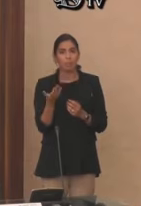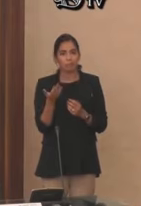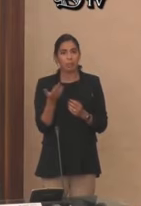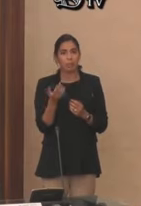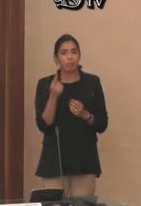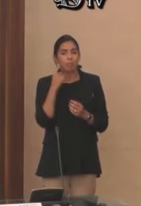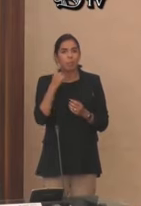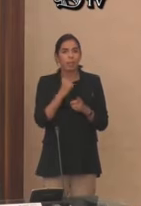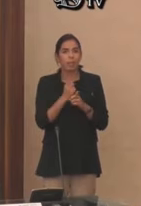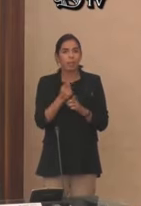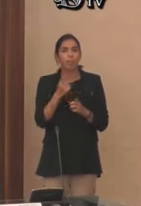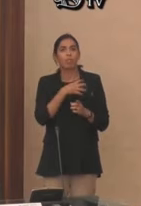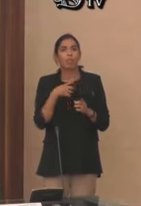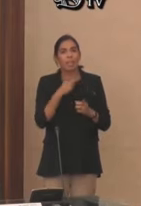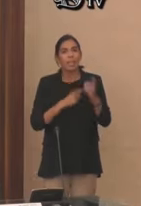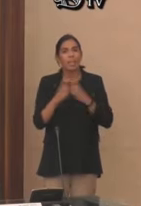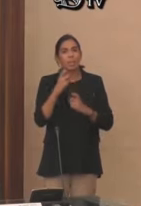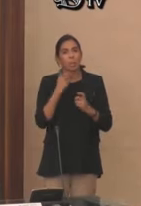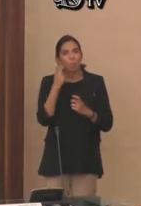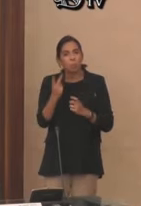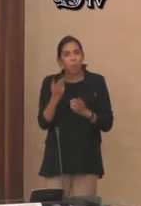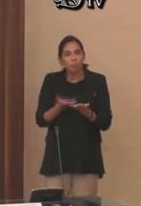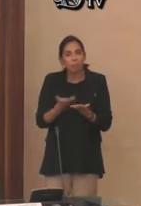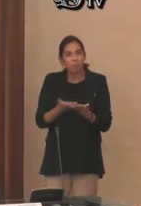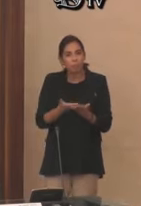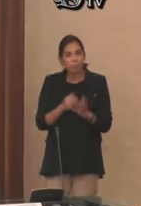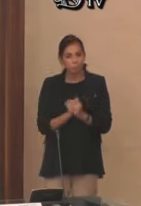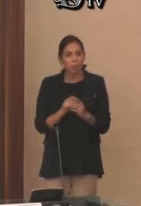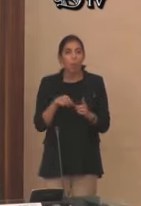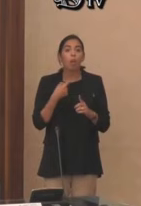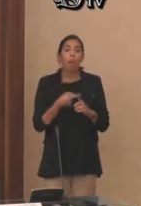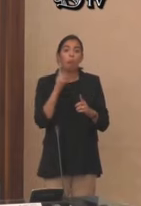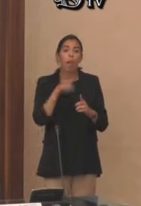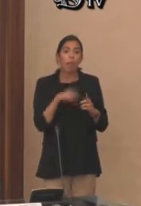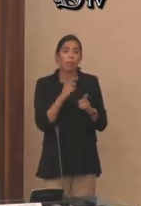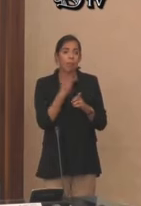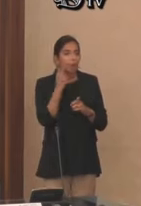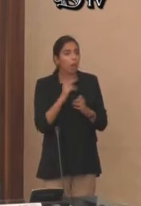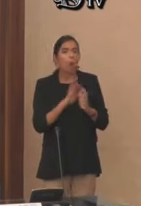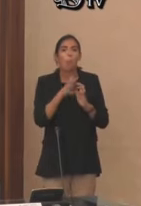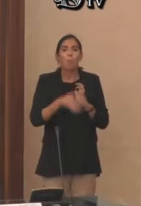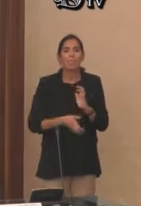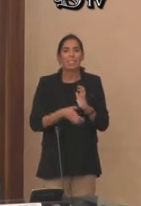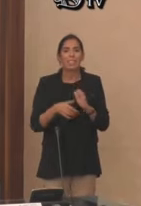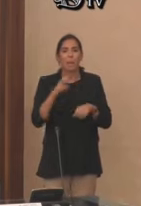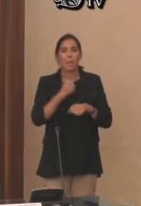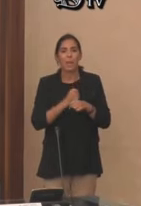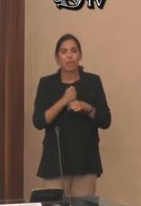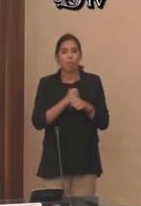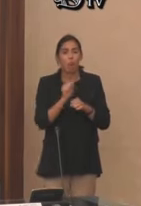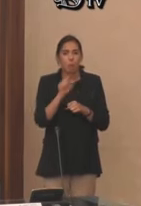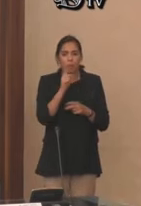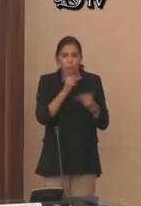Funtovitz, rispolveriamo la complessità in medicina. Noi non possiamo andare alla ricerca della molecola unica